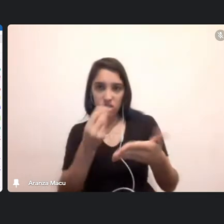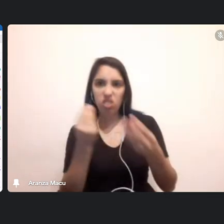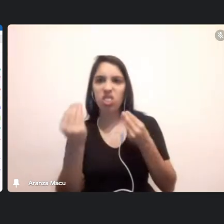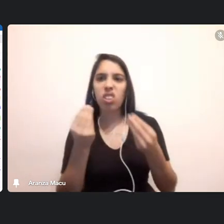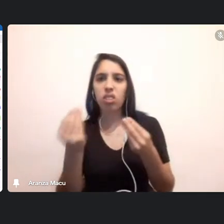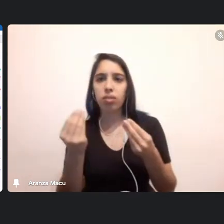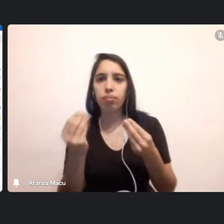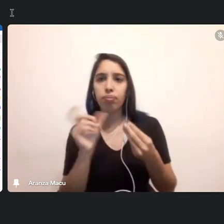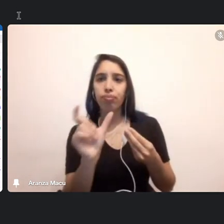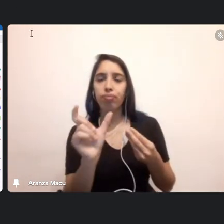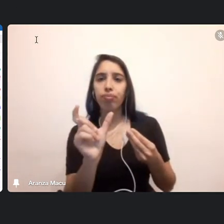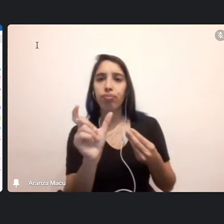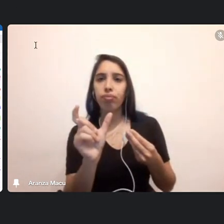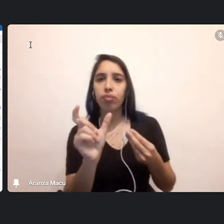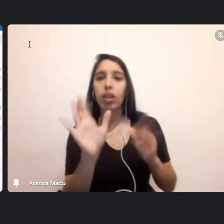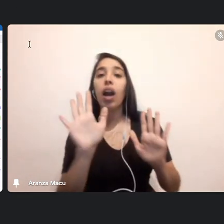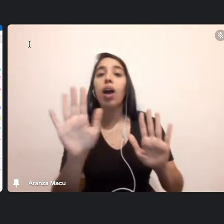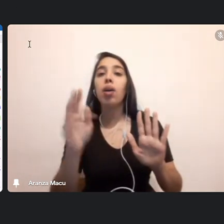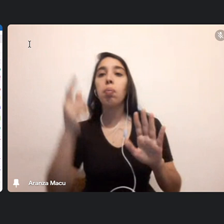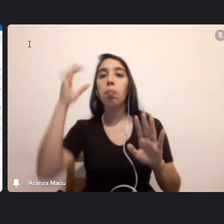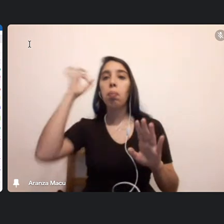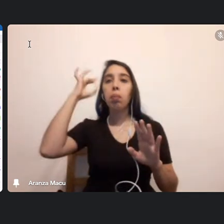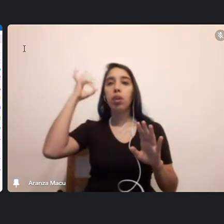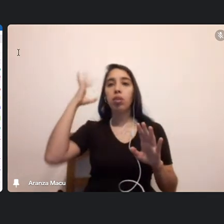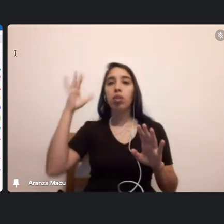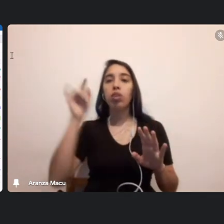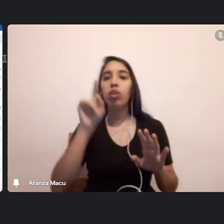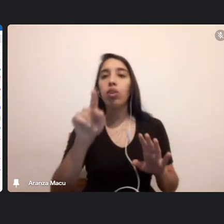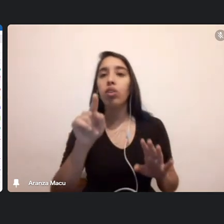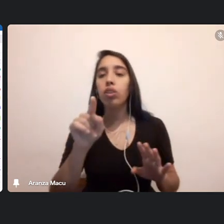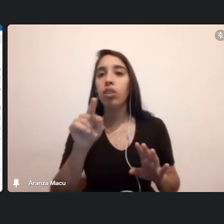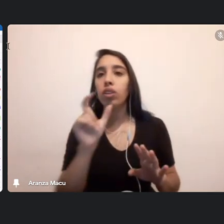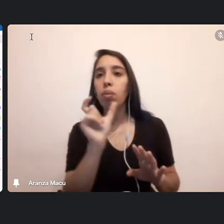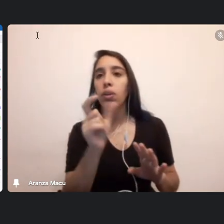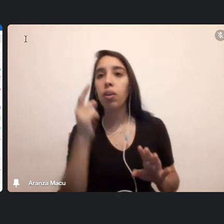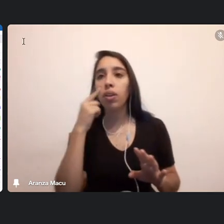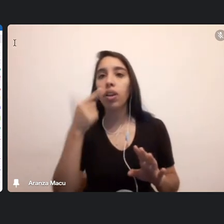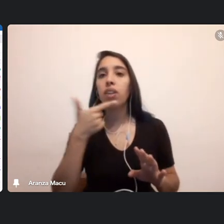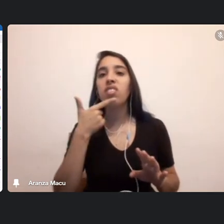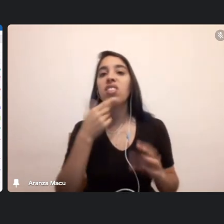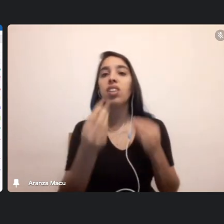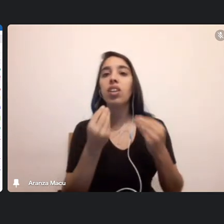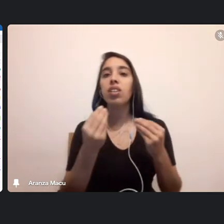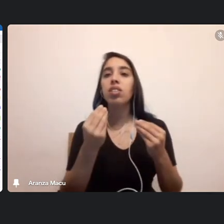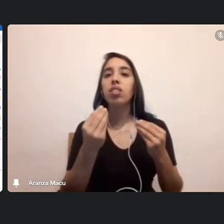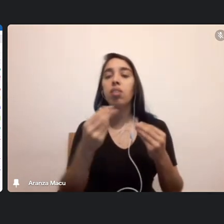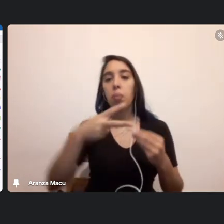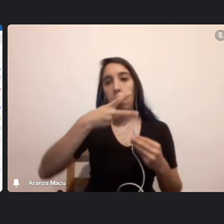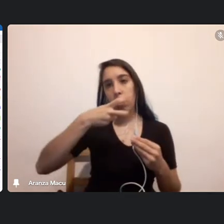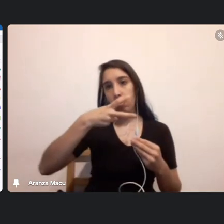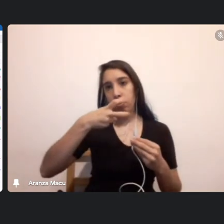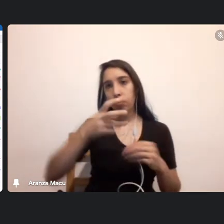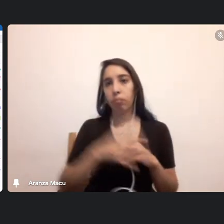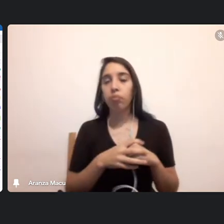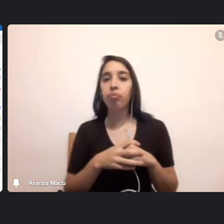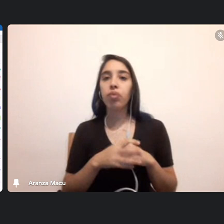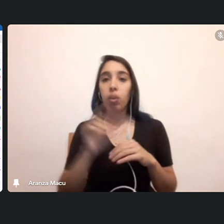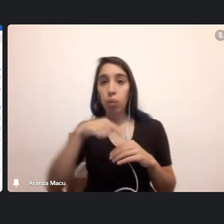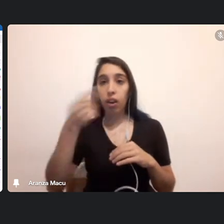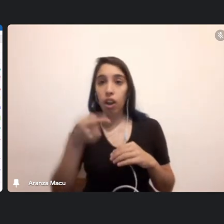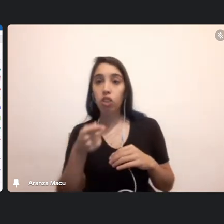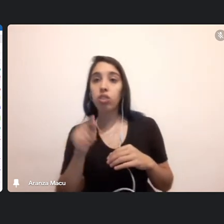Ah, perdón, me faltó is. Verbo, Verbo sí, eso. is. Sí, is es verbo. Y challenges, que puede ser